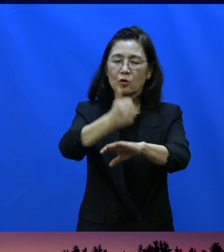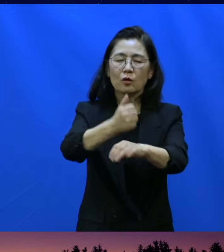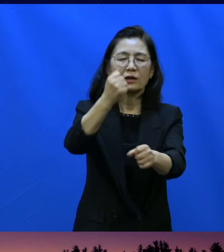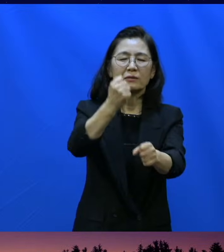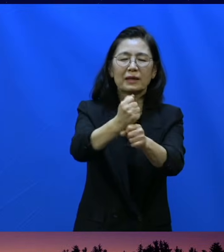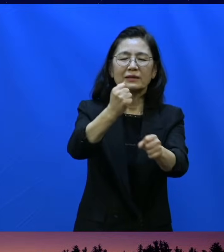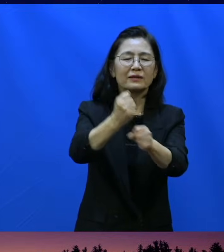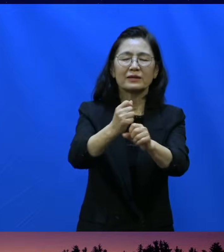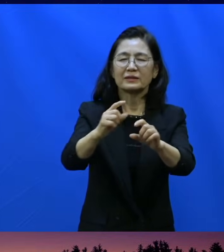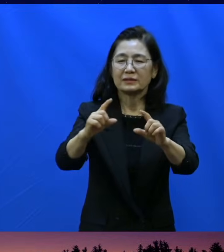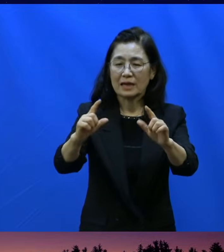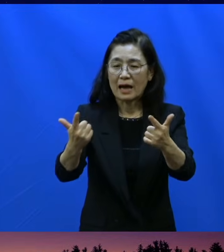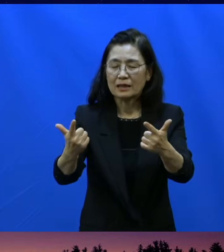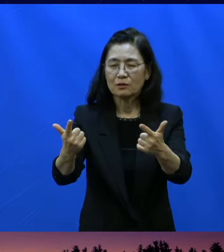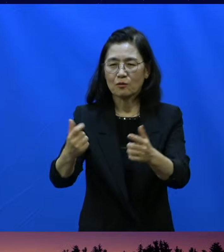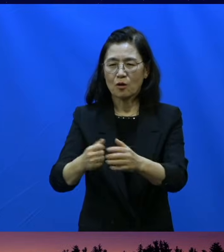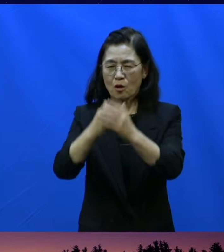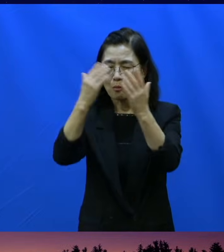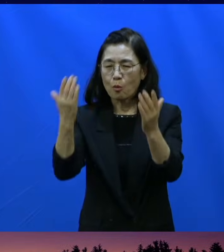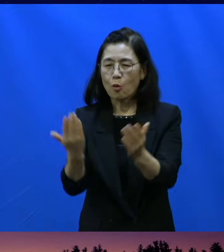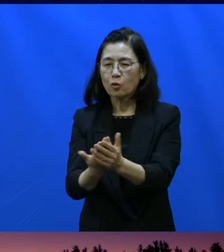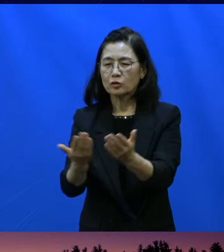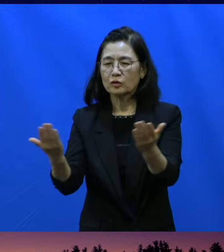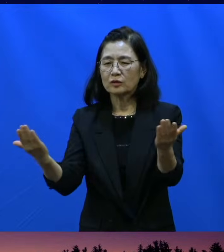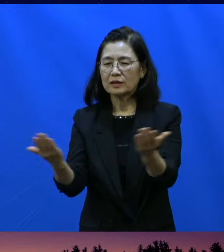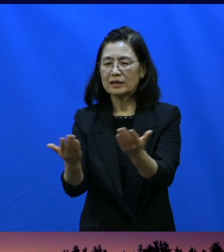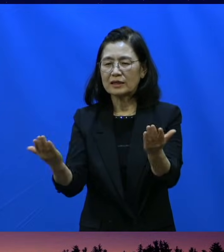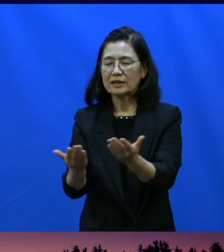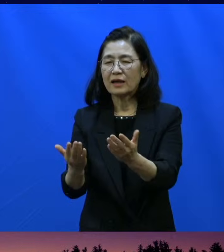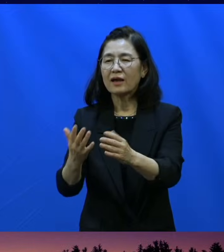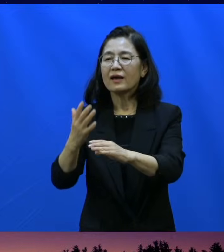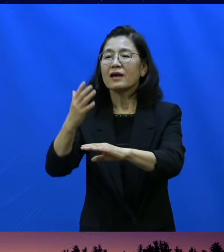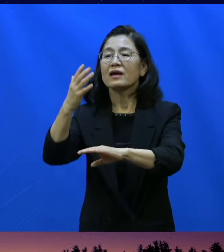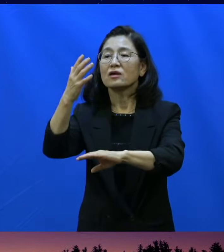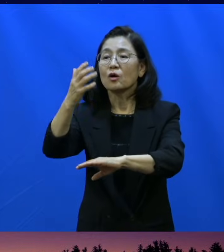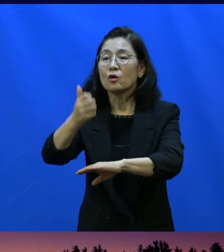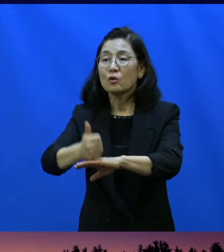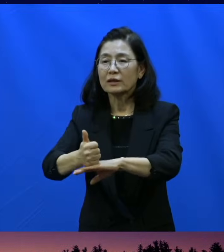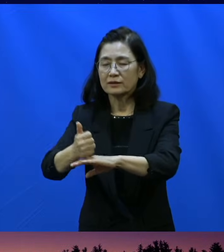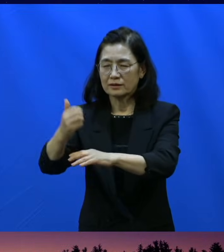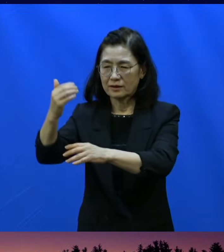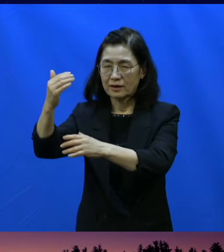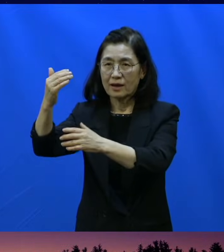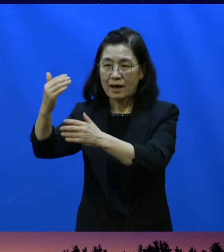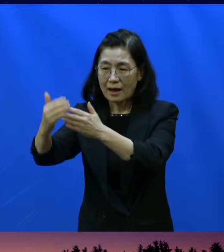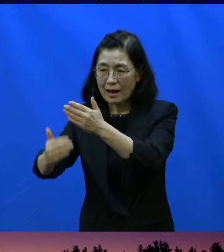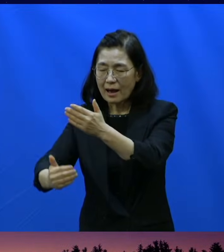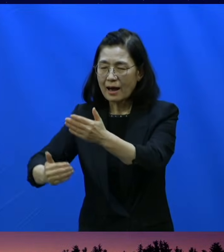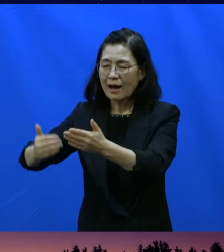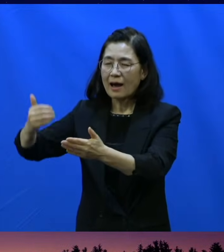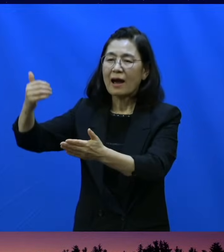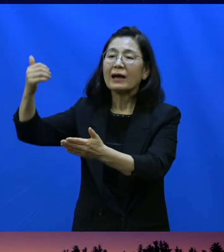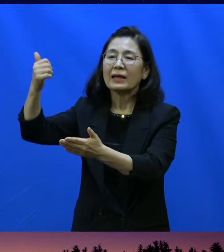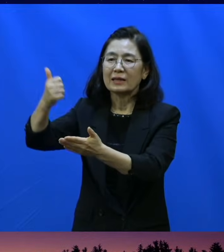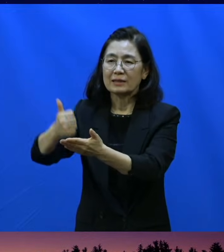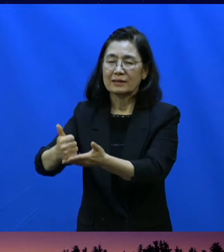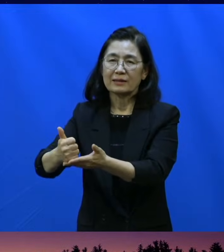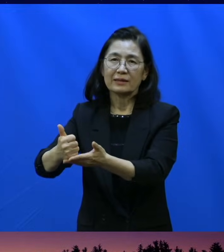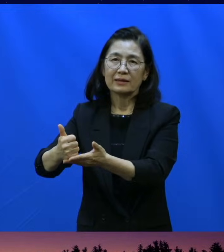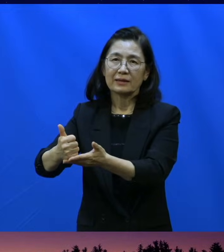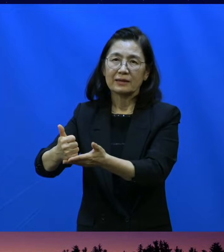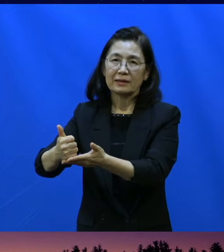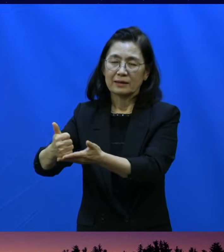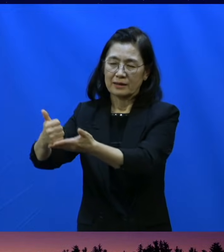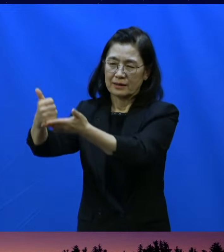만들어낼 수 없어요. 결과는 하나님과의 관계 안에서 그분의 임재 속에 살아가고 그분의 우리의 선택과 모든 순간에 그분을